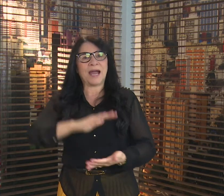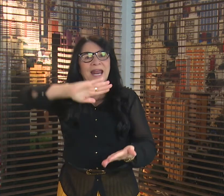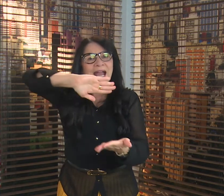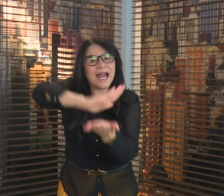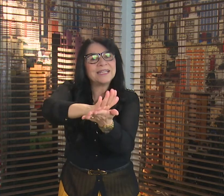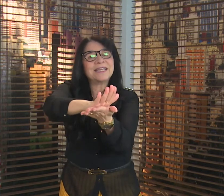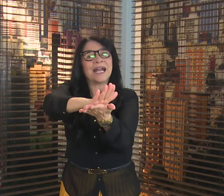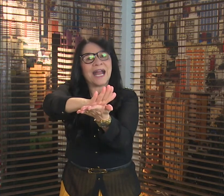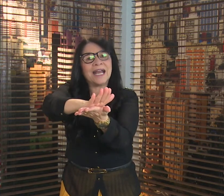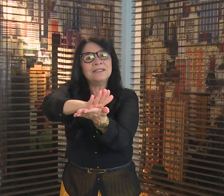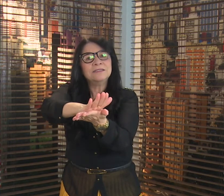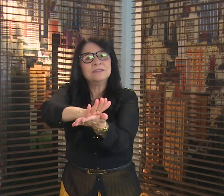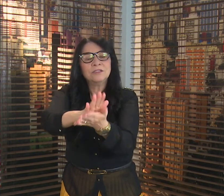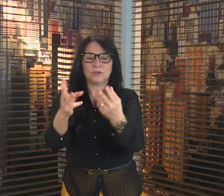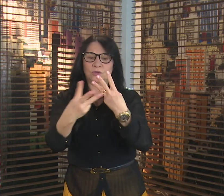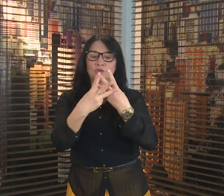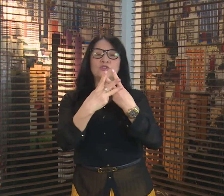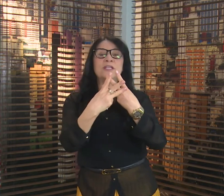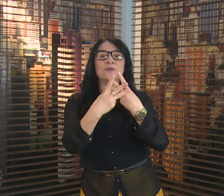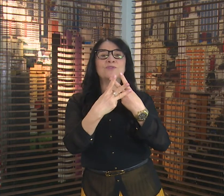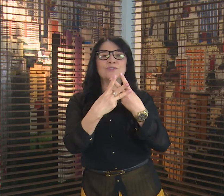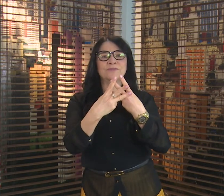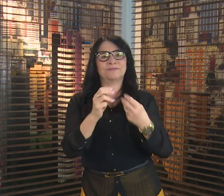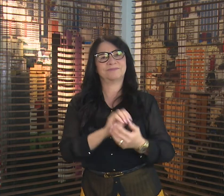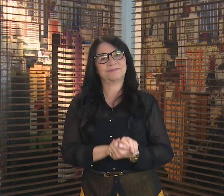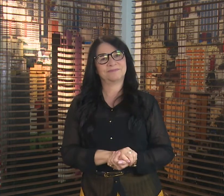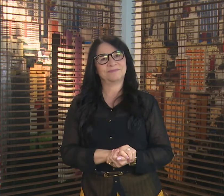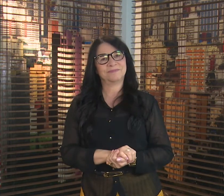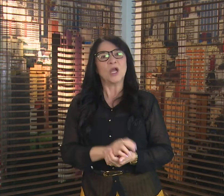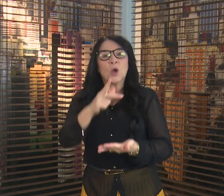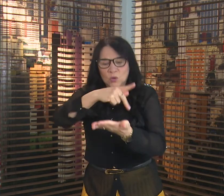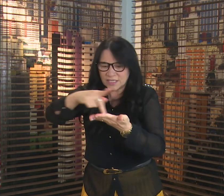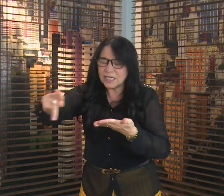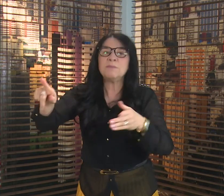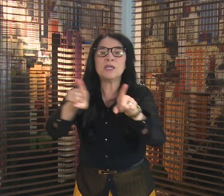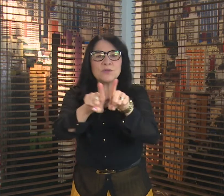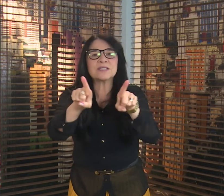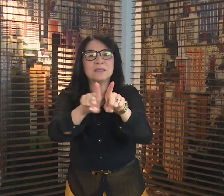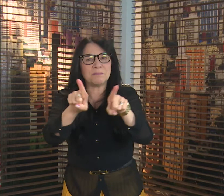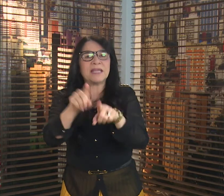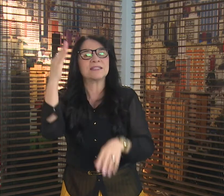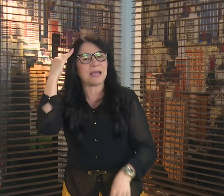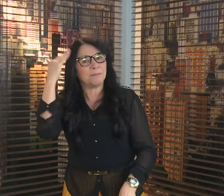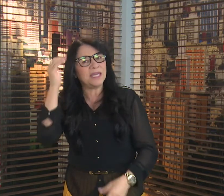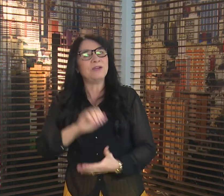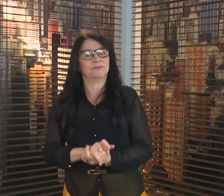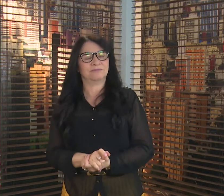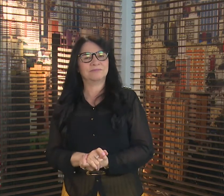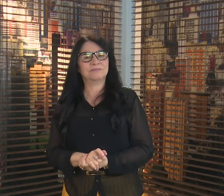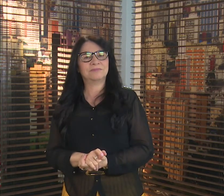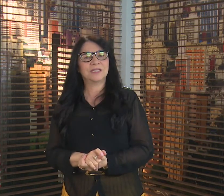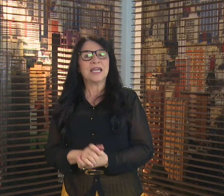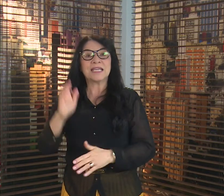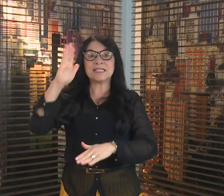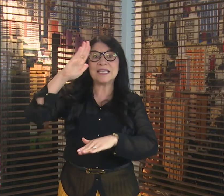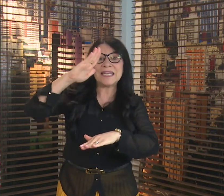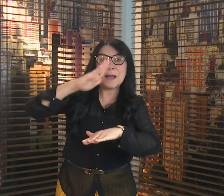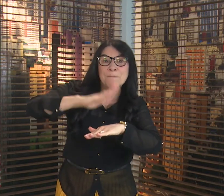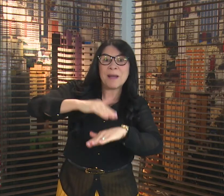para atacar os judeus. Os inimigos também sabiam que seria